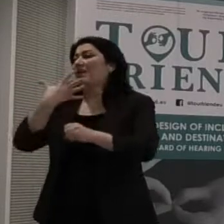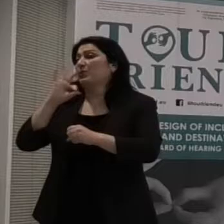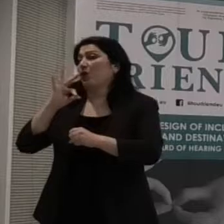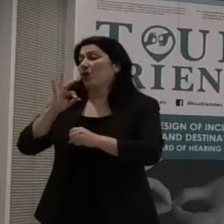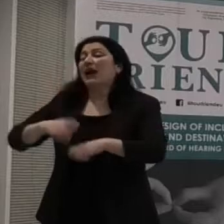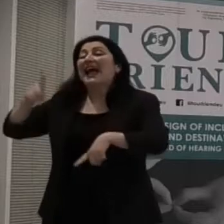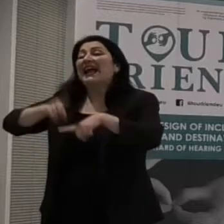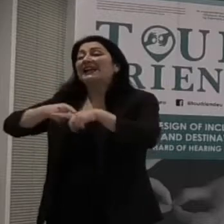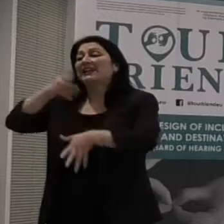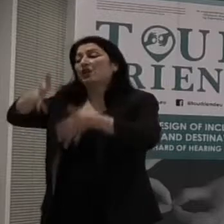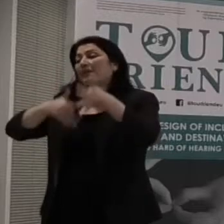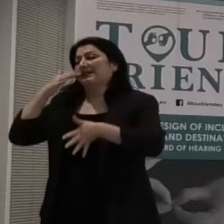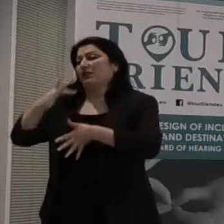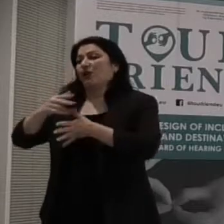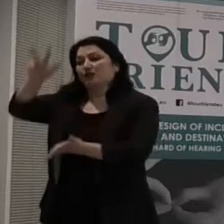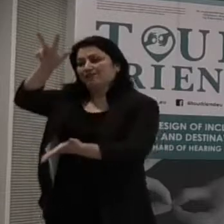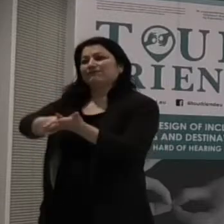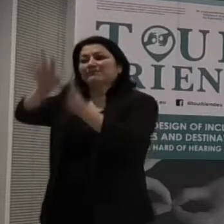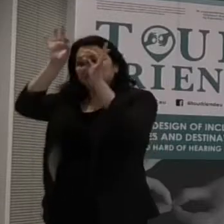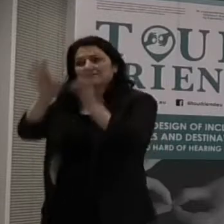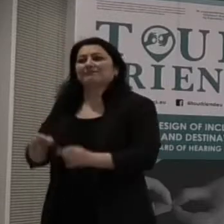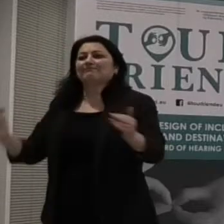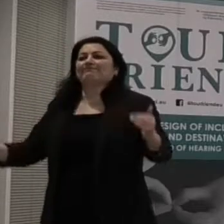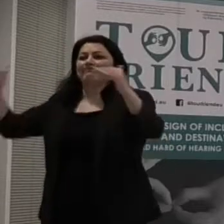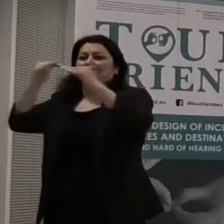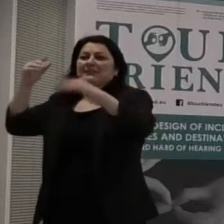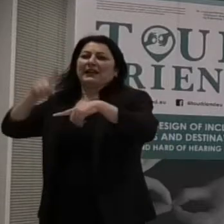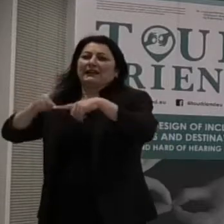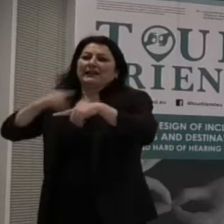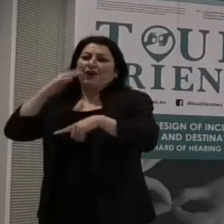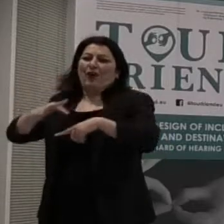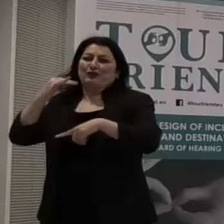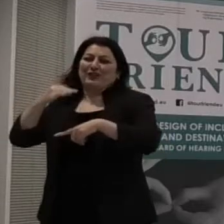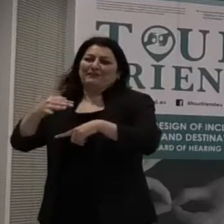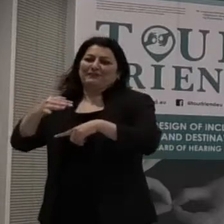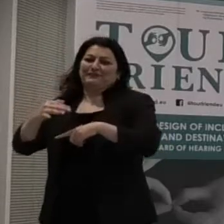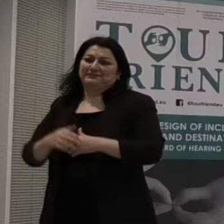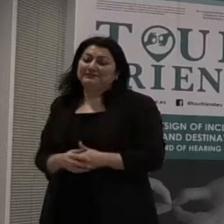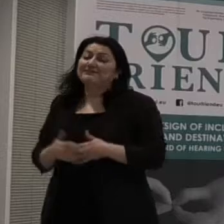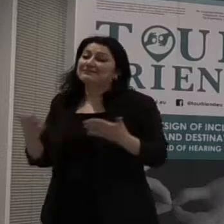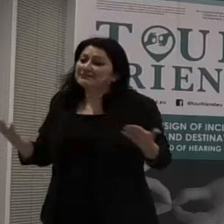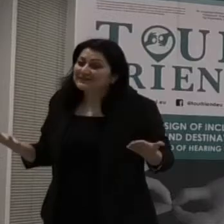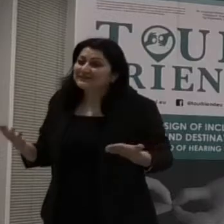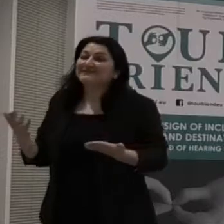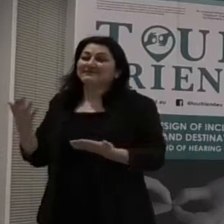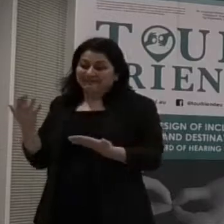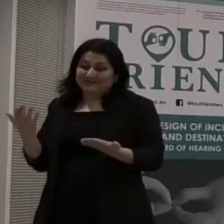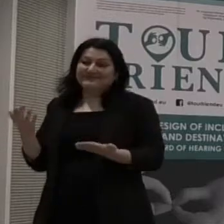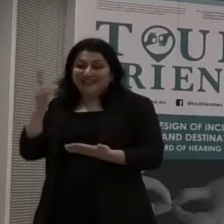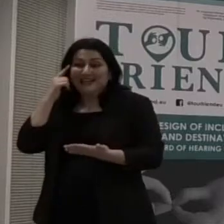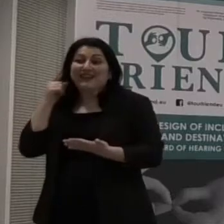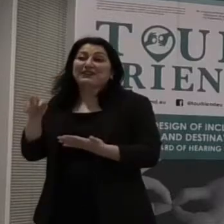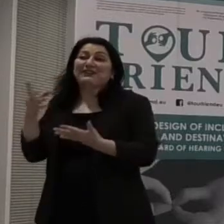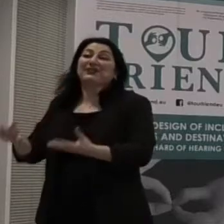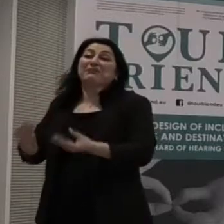Αναγνωρίστηκε η ελληνική νοηματική γλώσσα ως ισότιμη γλώσσα με την ελληνική. Όπως καταλαβαίνετε, αυτή η συγκυρία μας έδωσε πολύ μεγαλύτερη